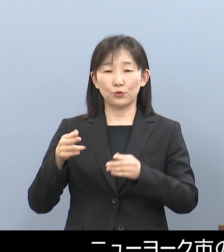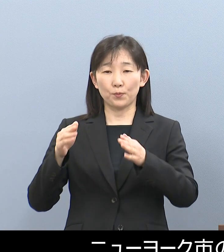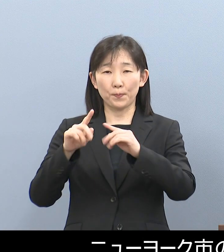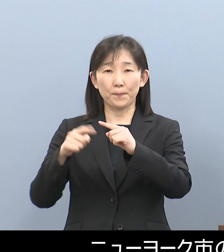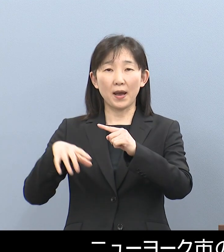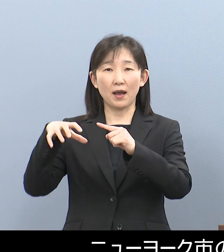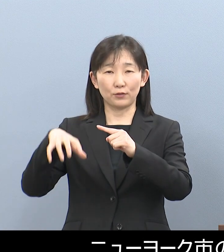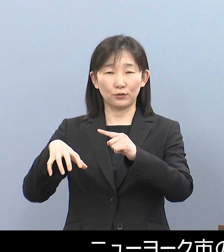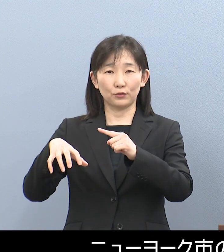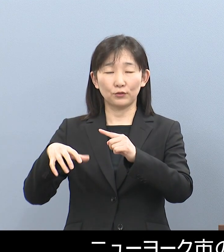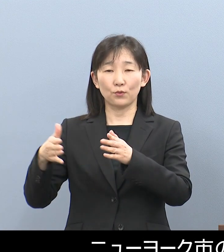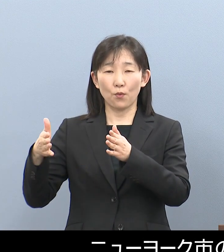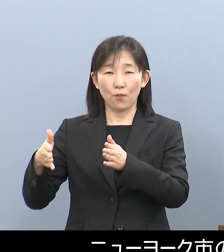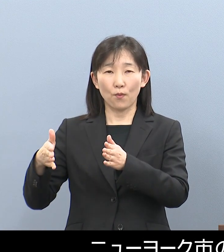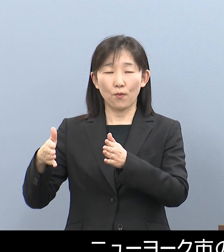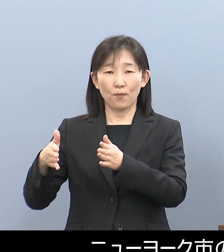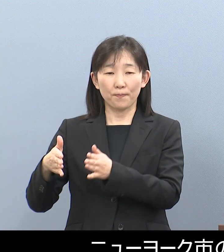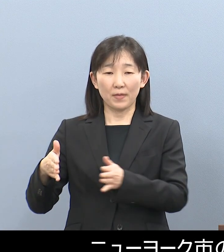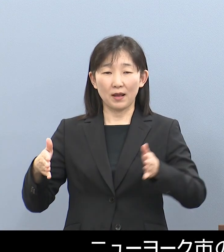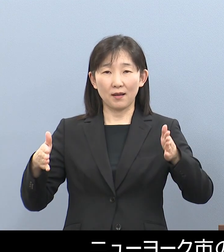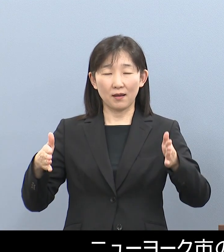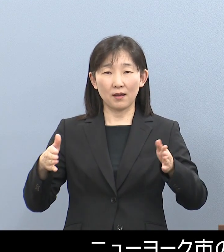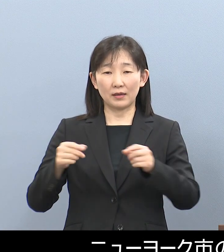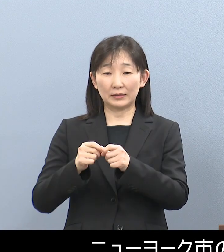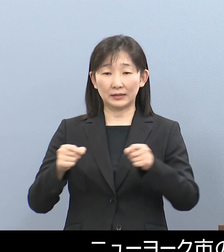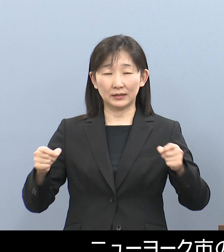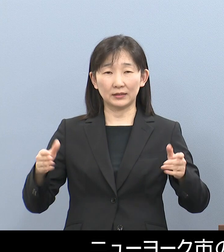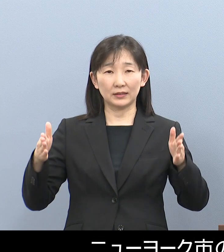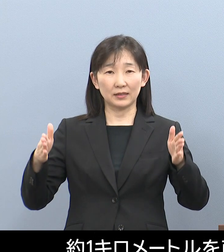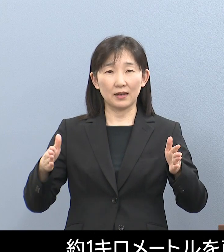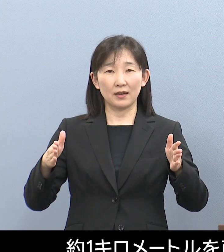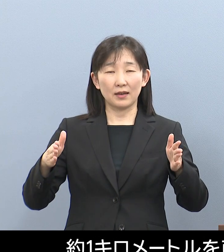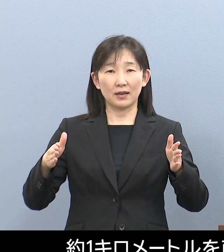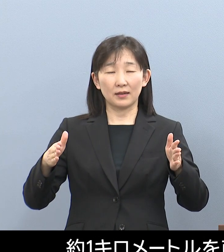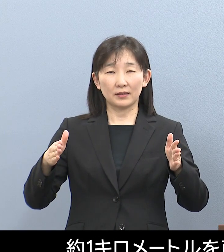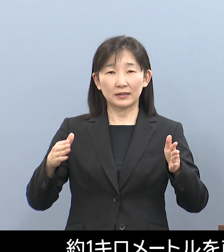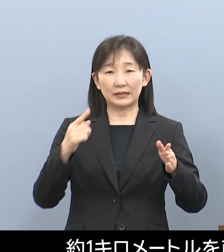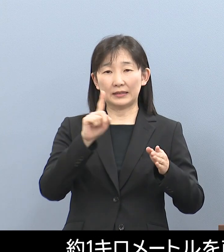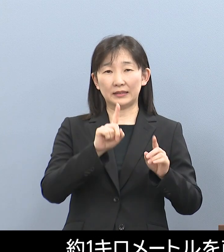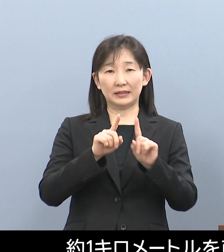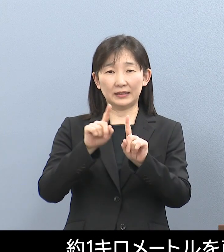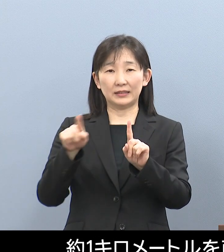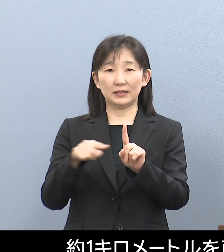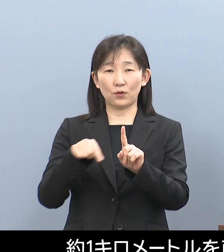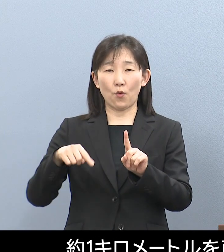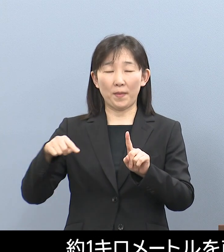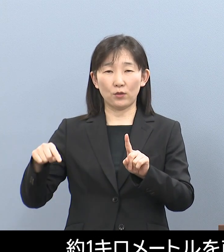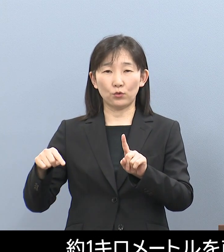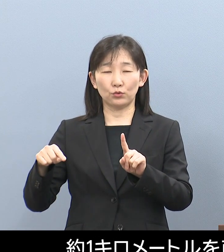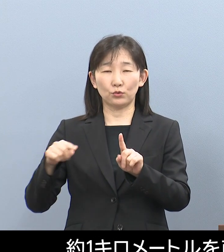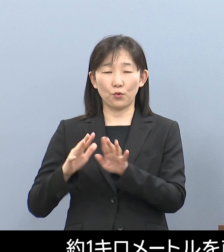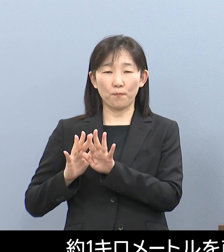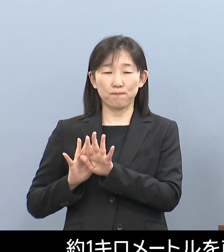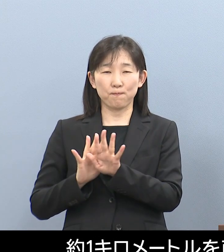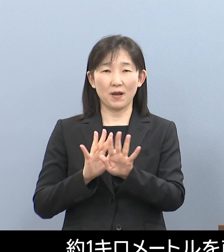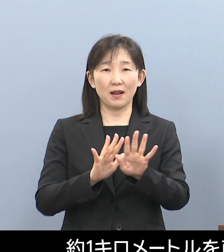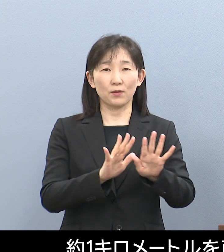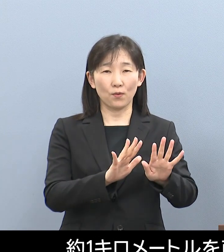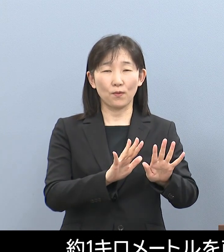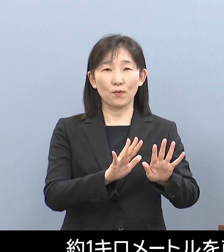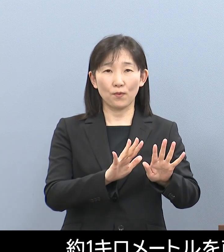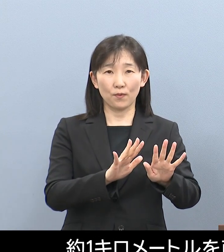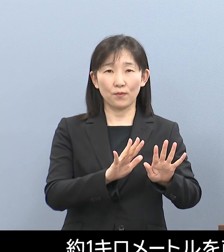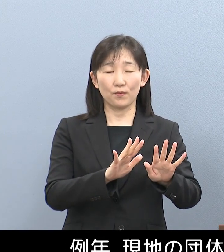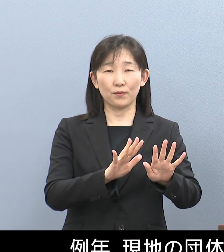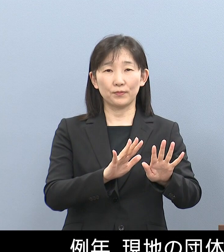81丁目から67丁目へ向け約1キロメートルを南下するパレードでございます